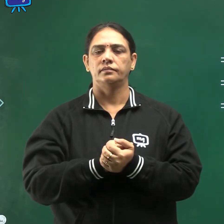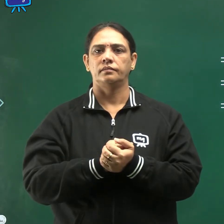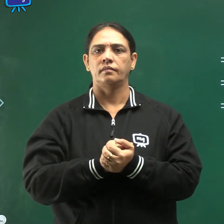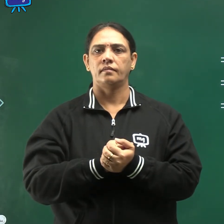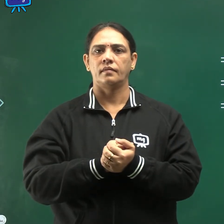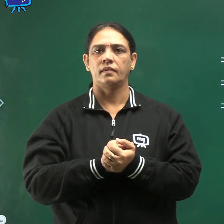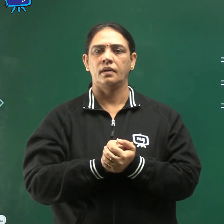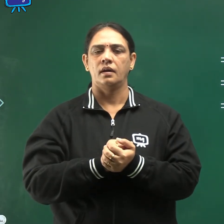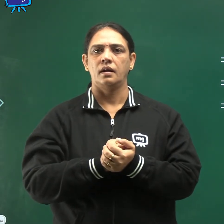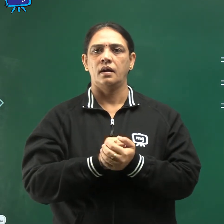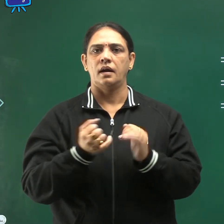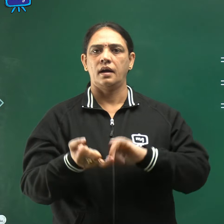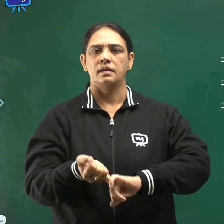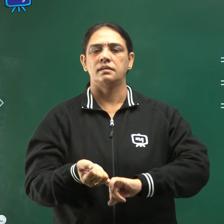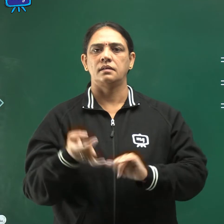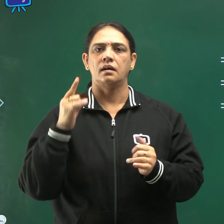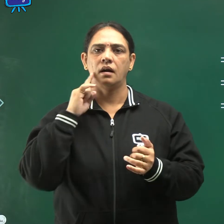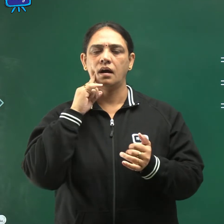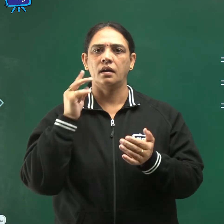साइन 35 डिग्री